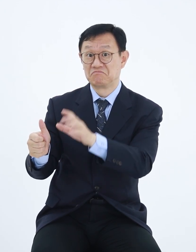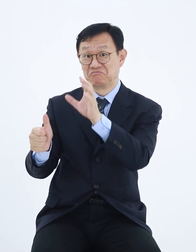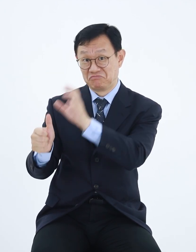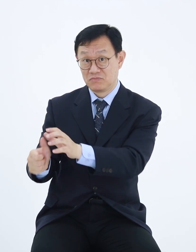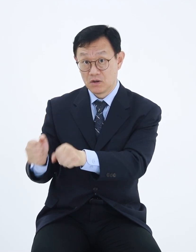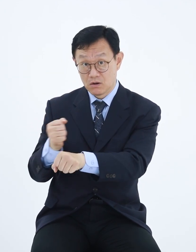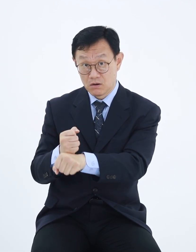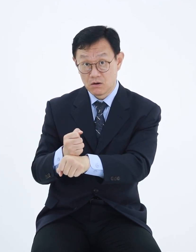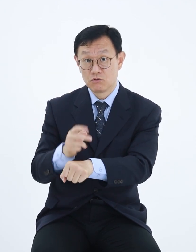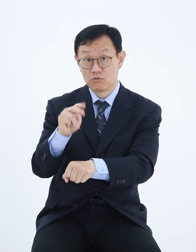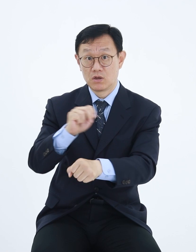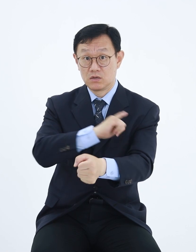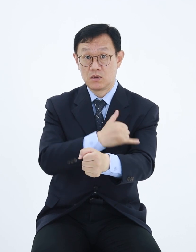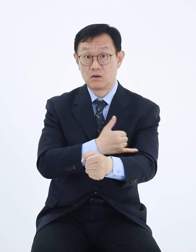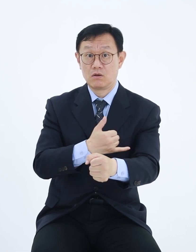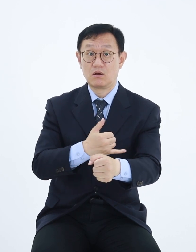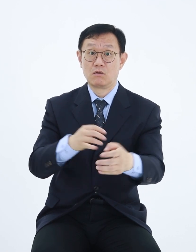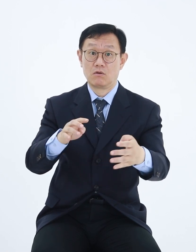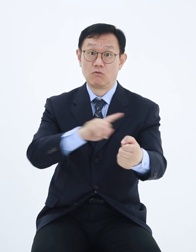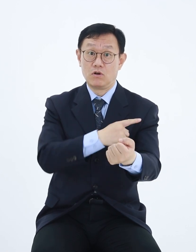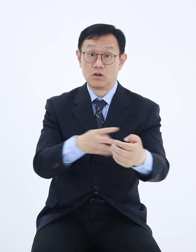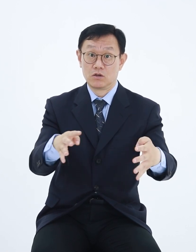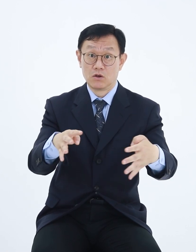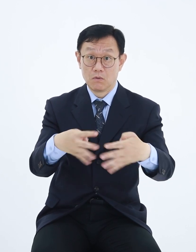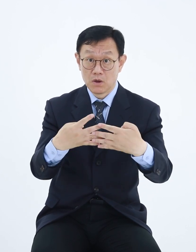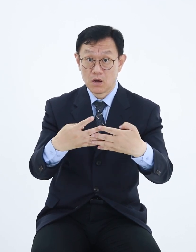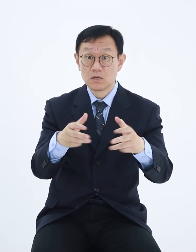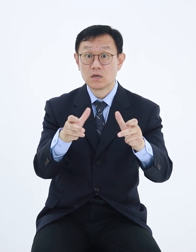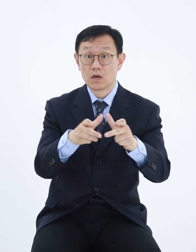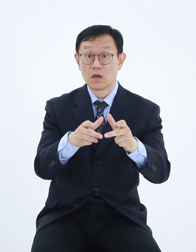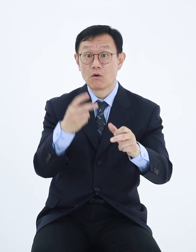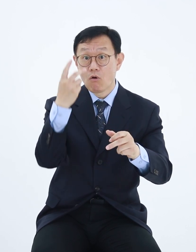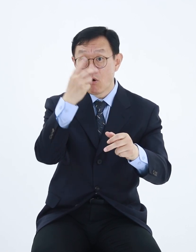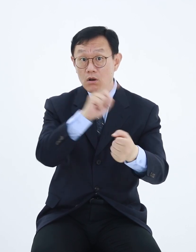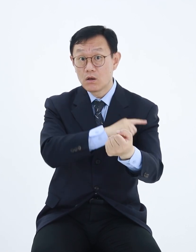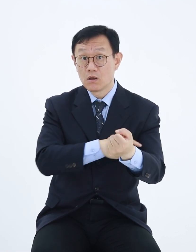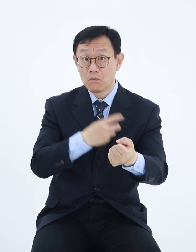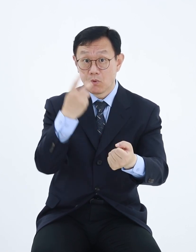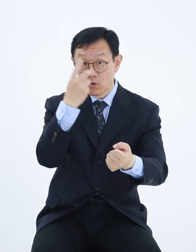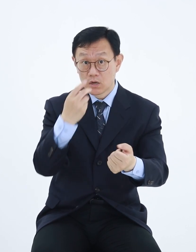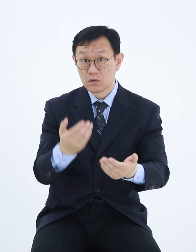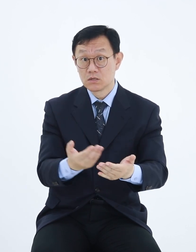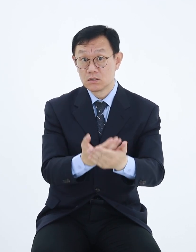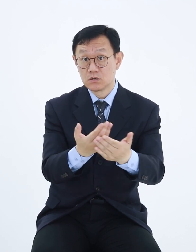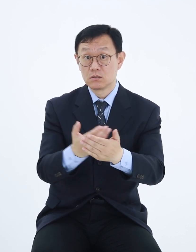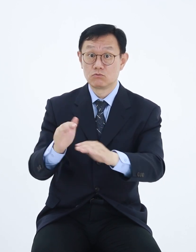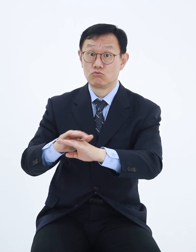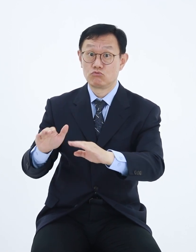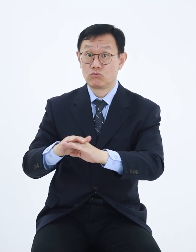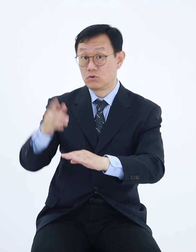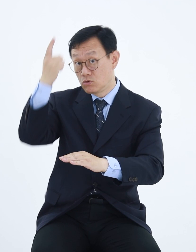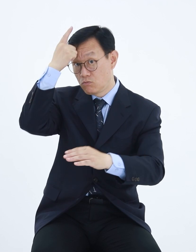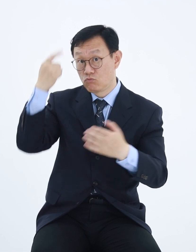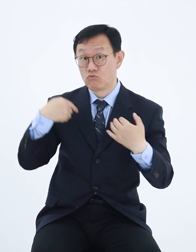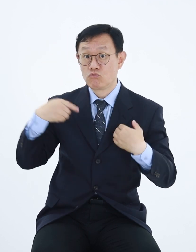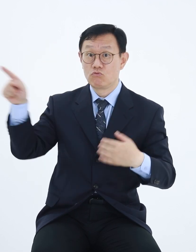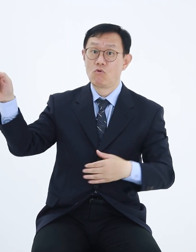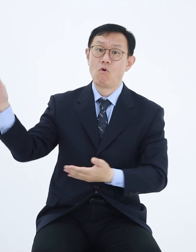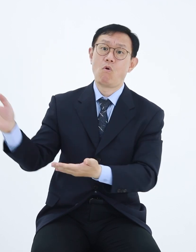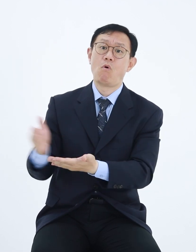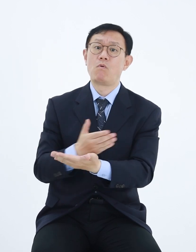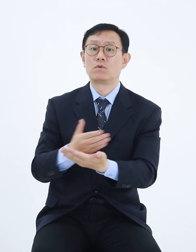유엔 장애인 권리 협약에서 천명하는 장애인의 권리를 보호, 보장, 증진하는 조치를 취하지 않았다고